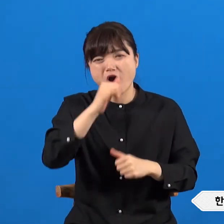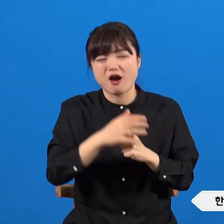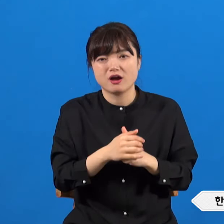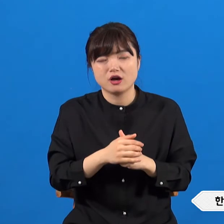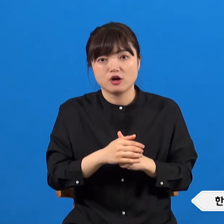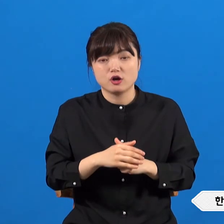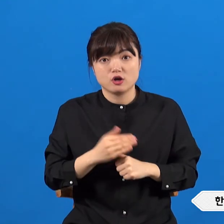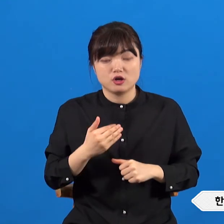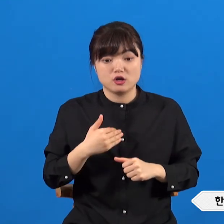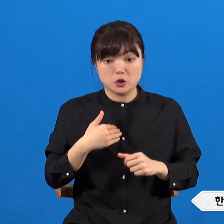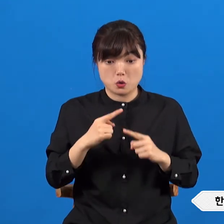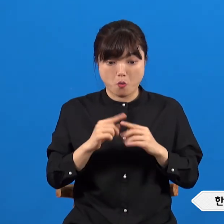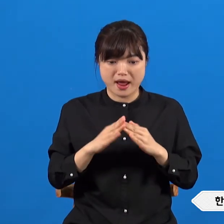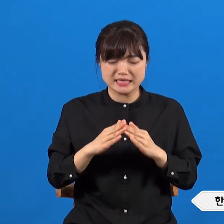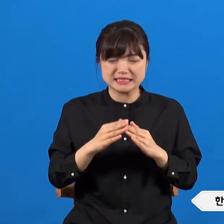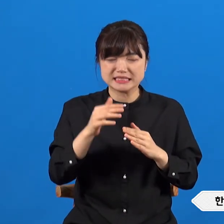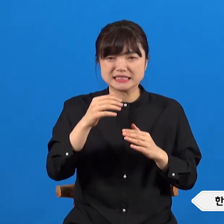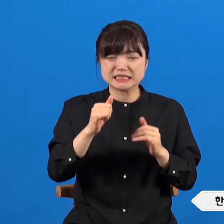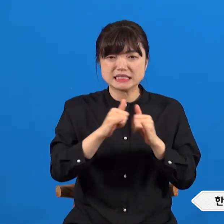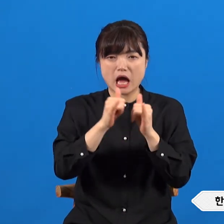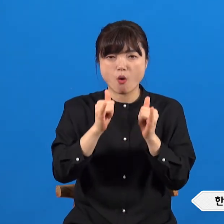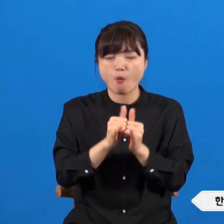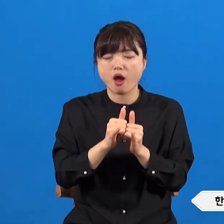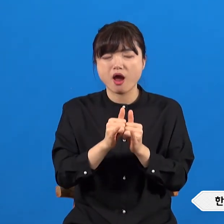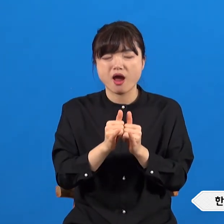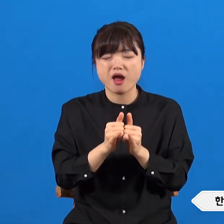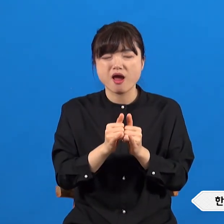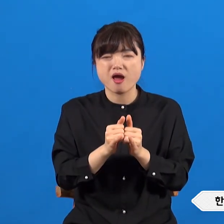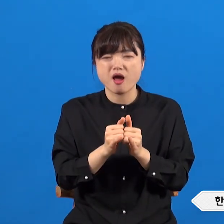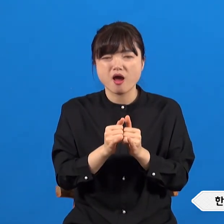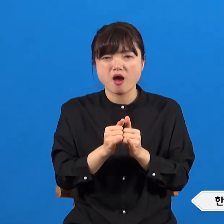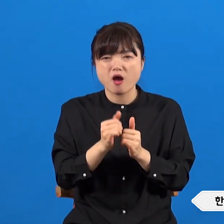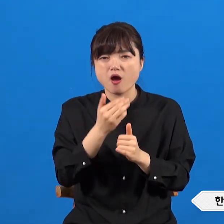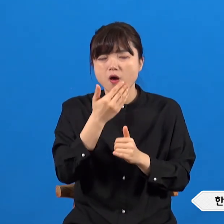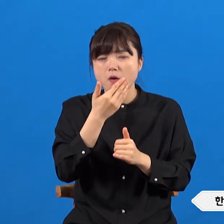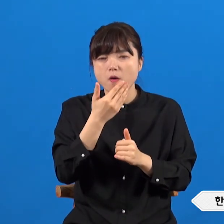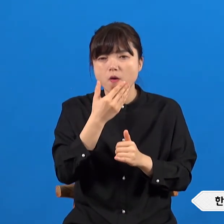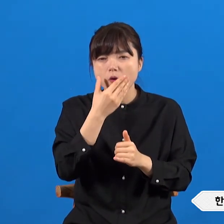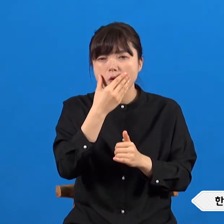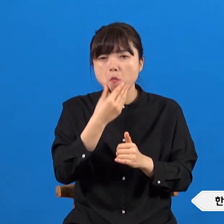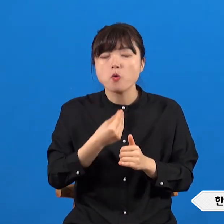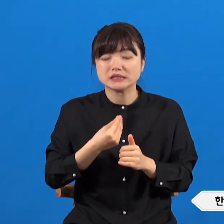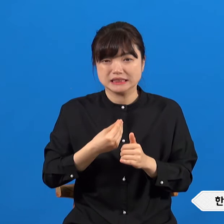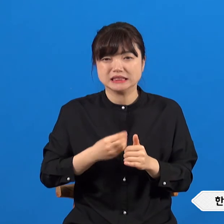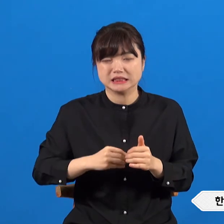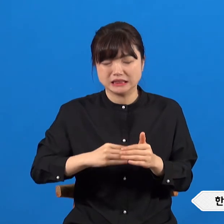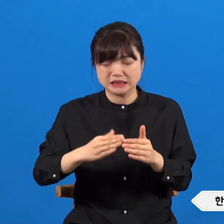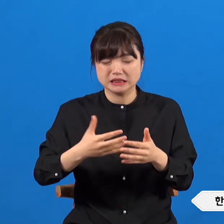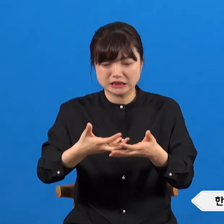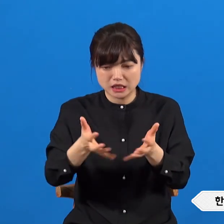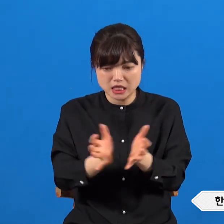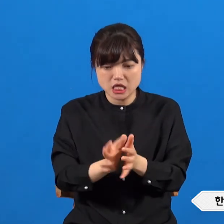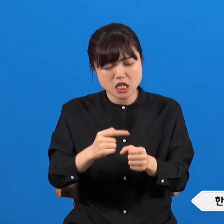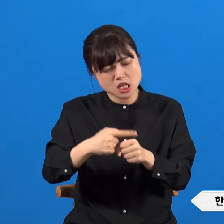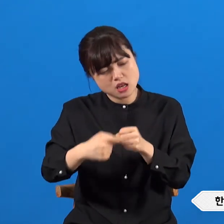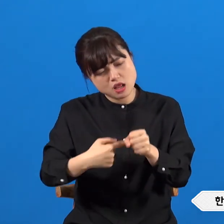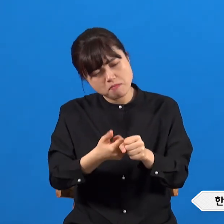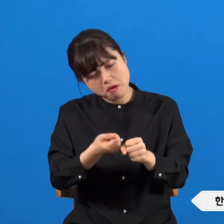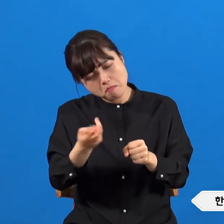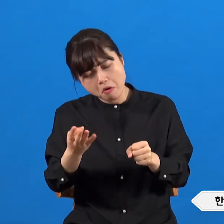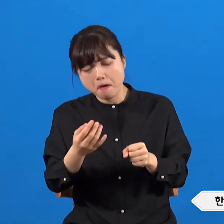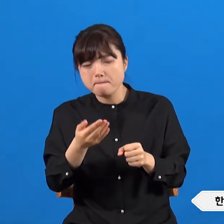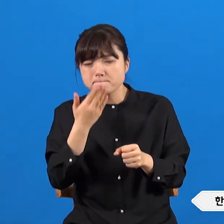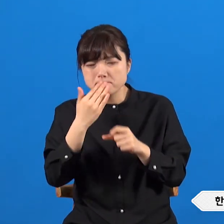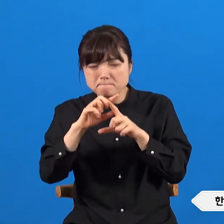교회 사회복지부에서 난치병 환자들, 지역의 난치병 환자들 돕고 있는데 몇 번씩 1년에 몇 번씩